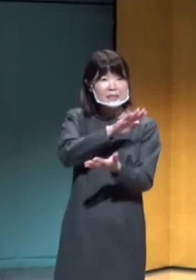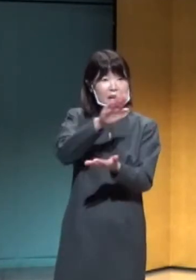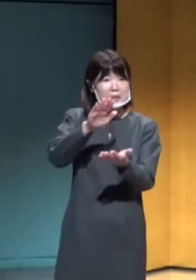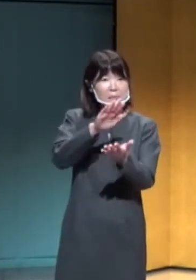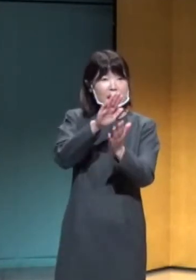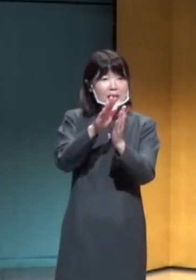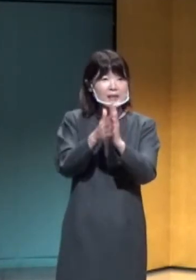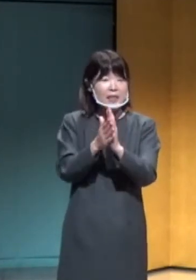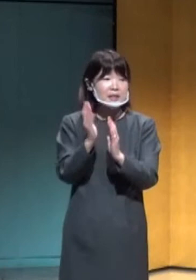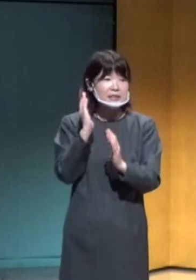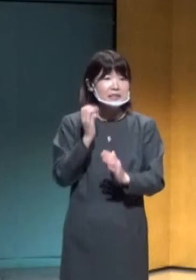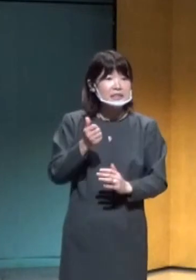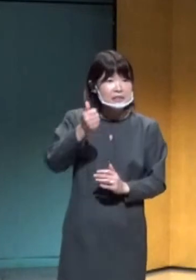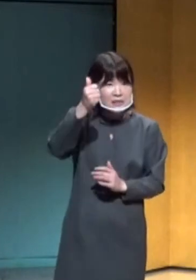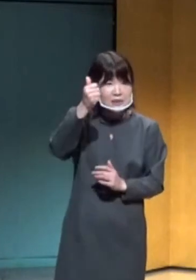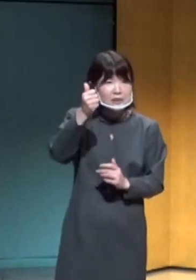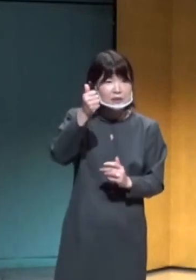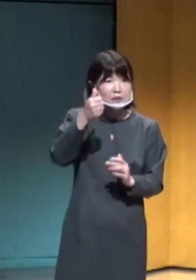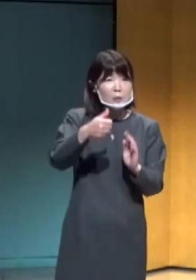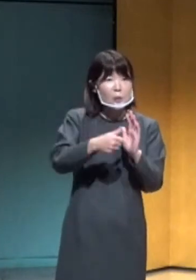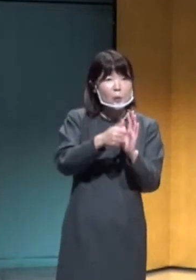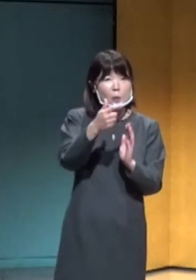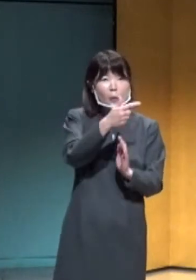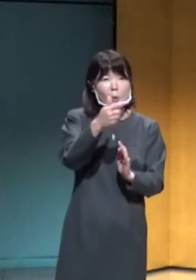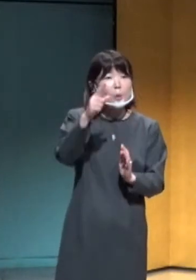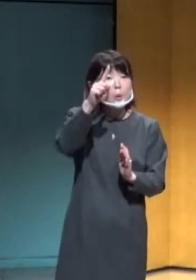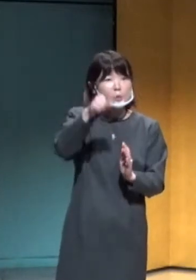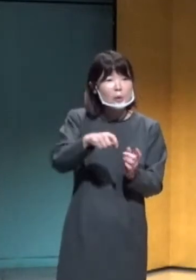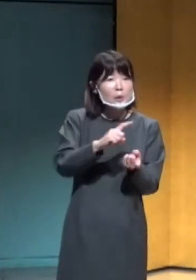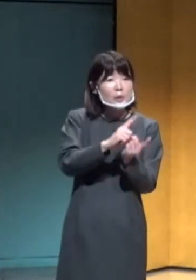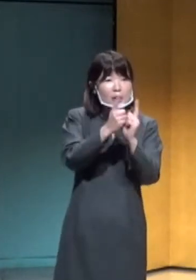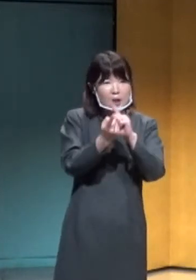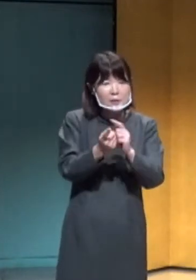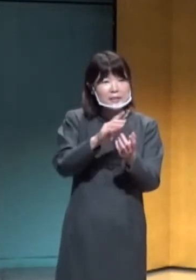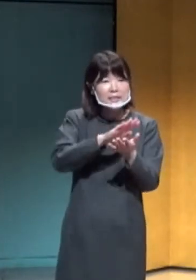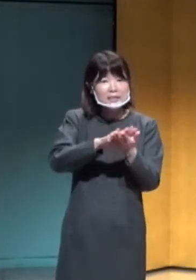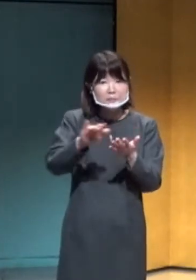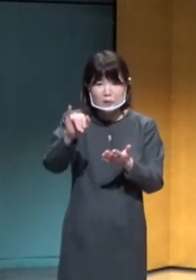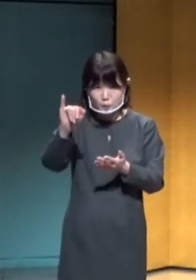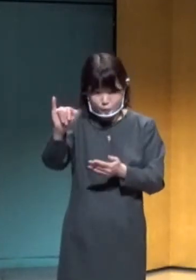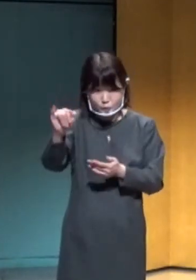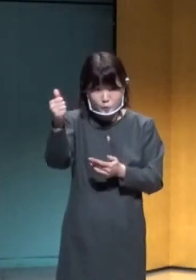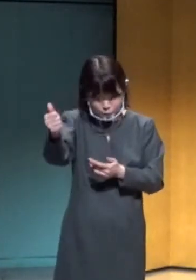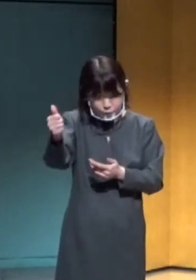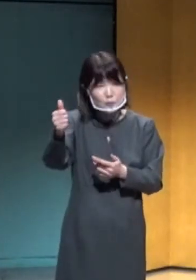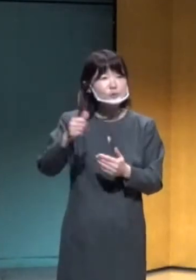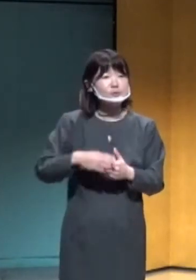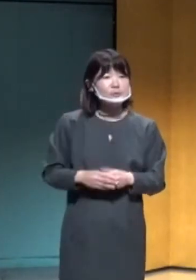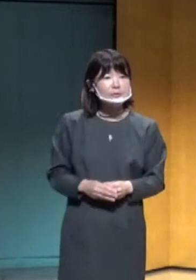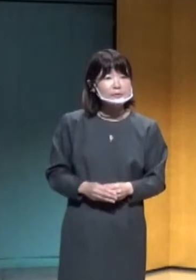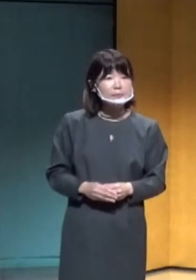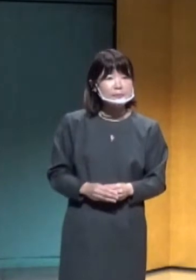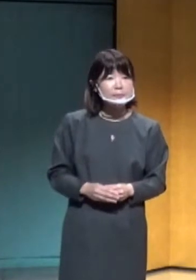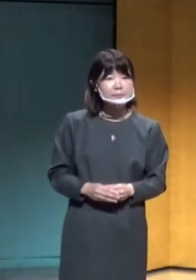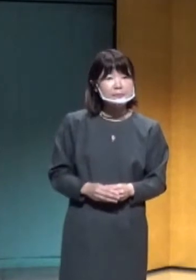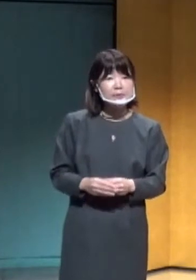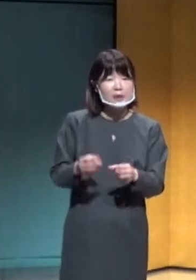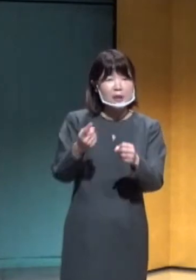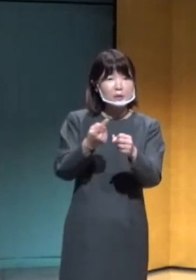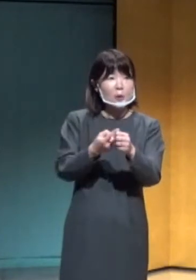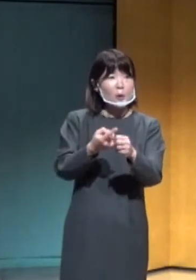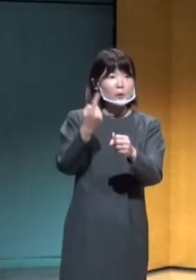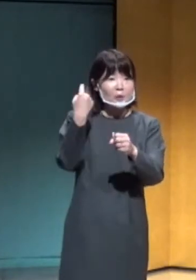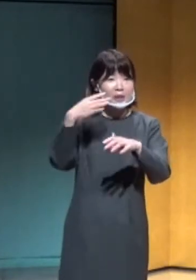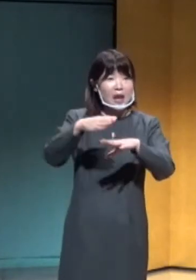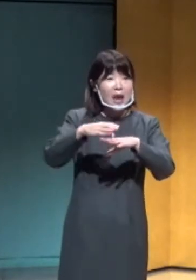野元裕様、代理の清水様、そして、昨年初当